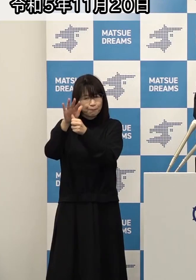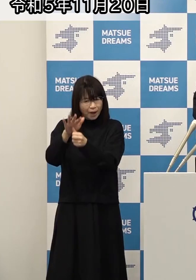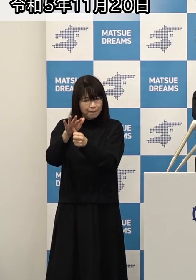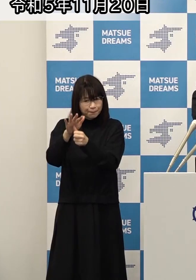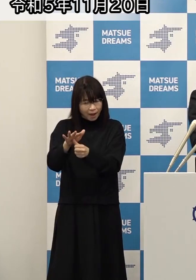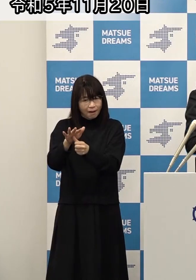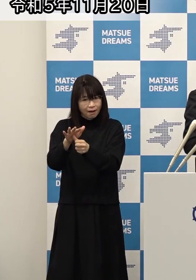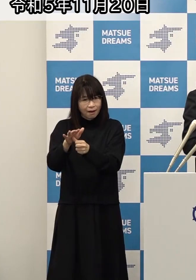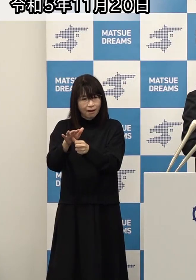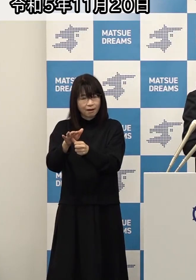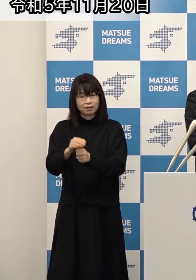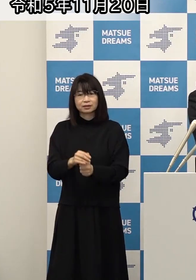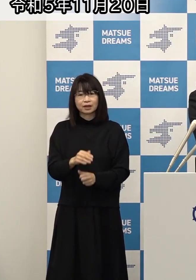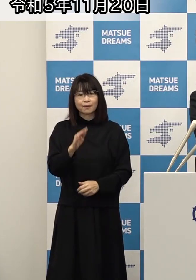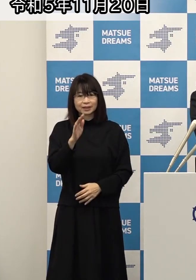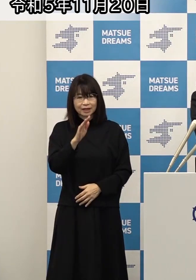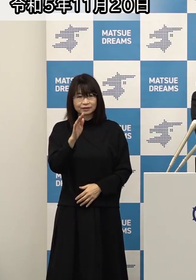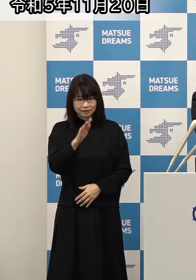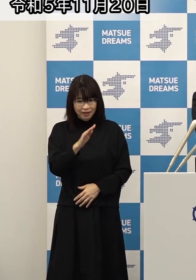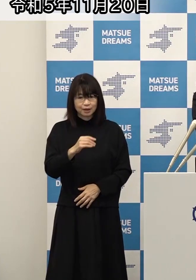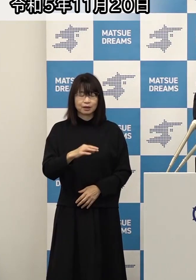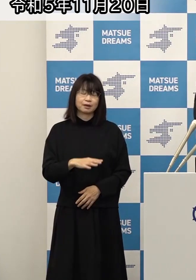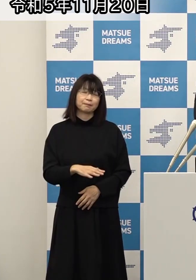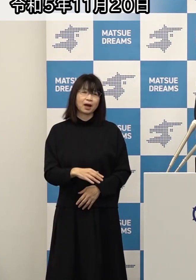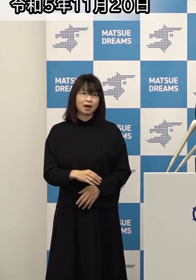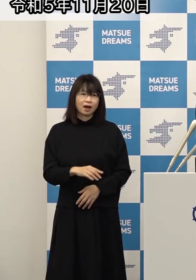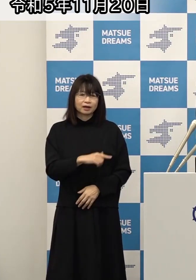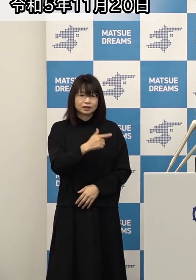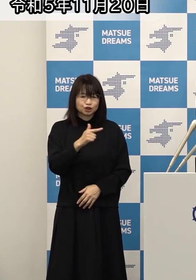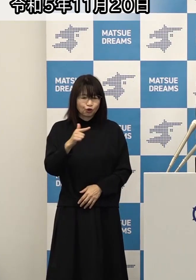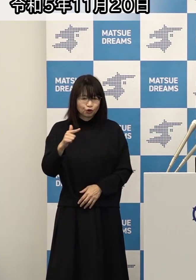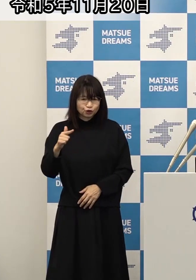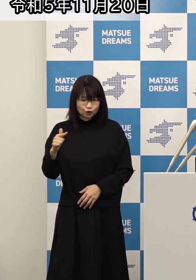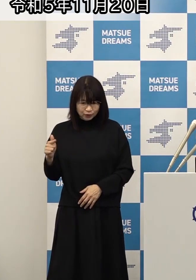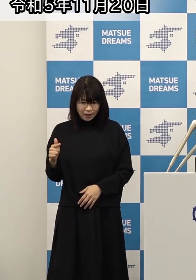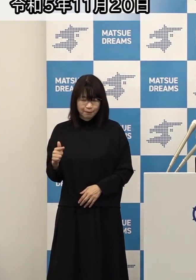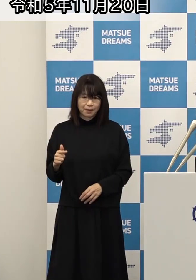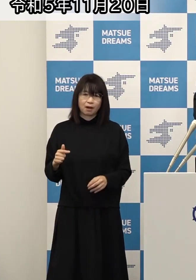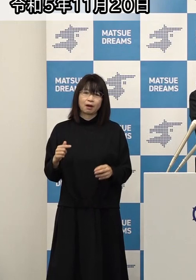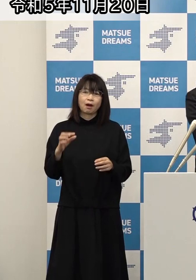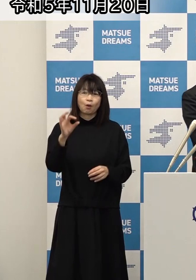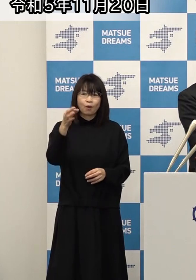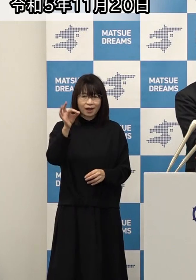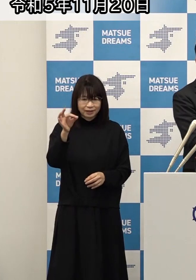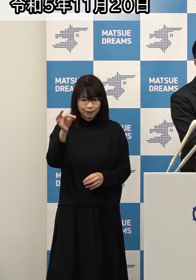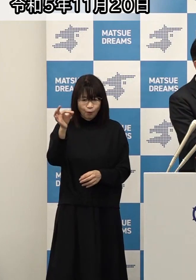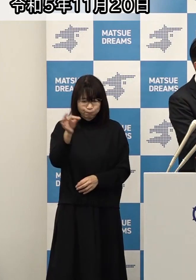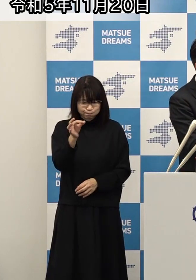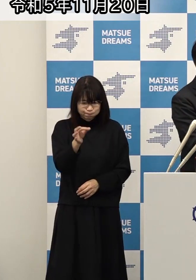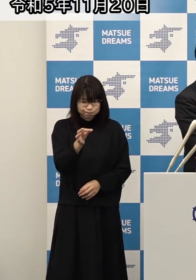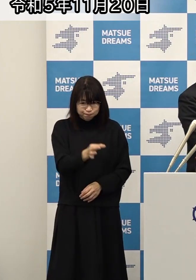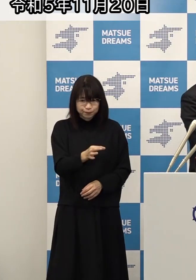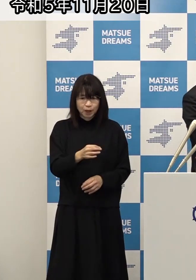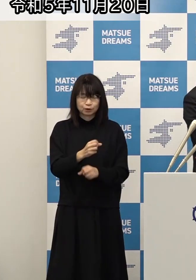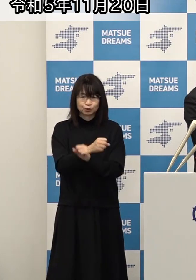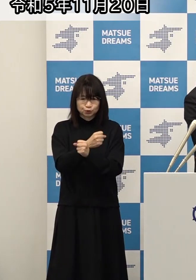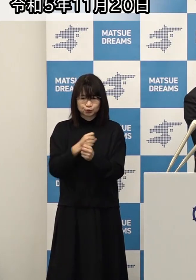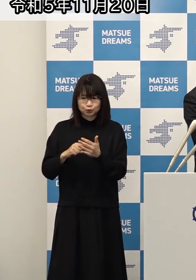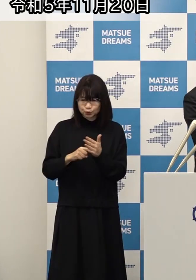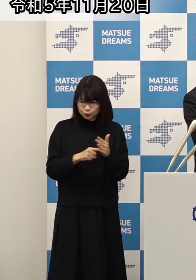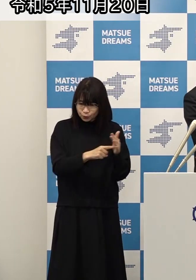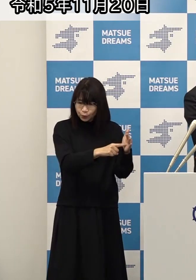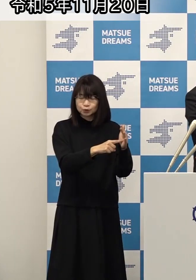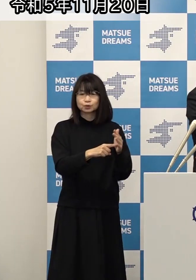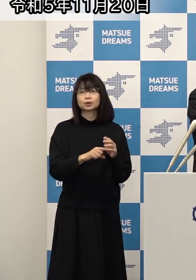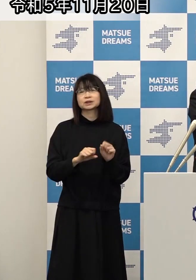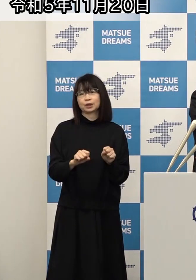画していたものに加えてですね、いろんなコスト削減の努力をしているということで掲げさせていただいているものになります。ですので必ずしもそ